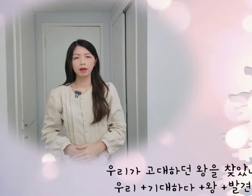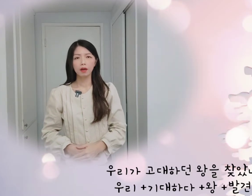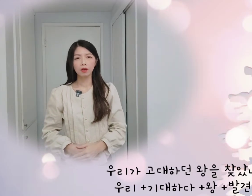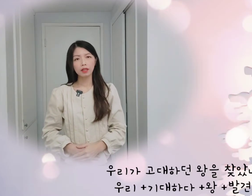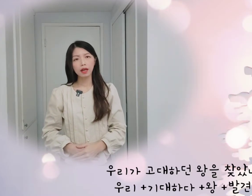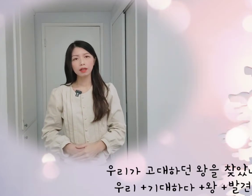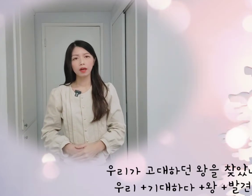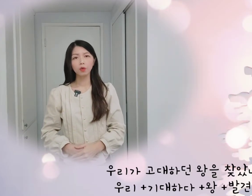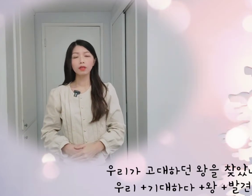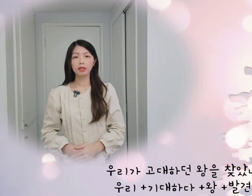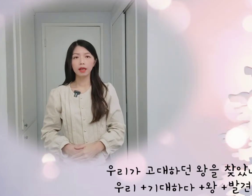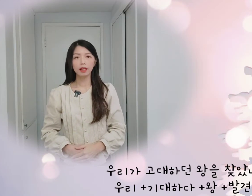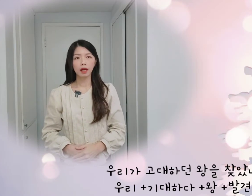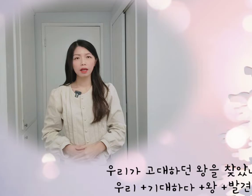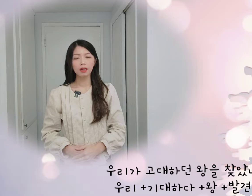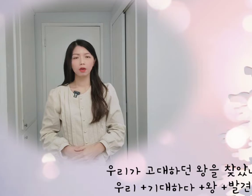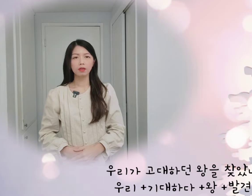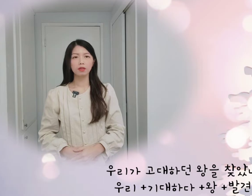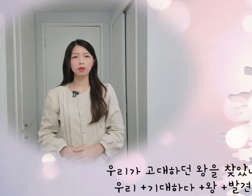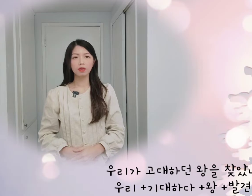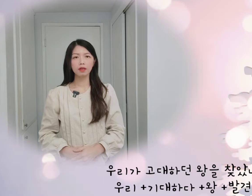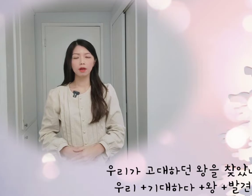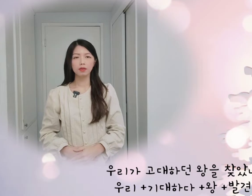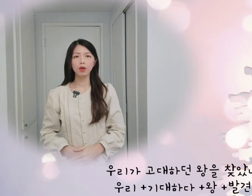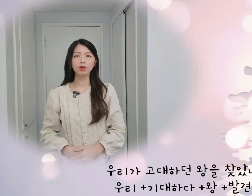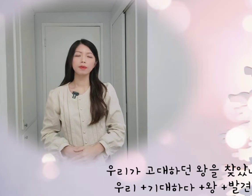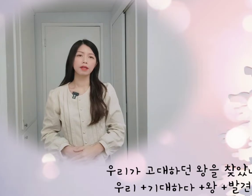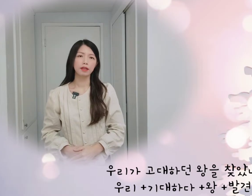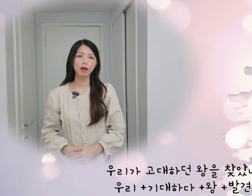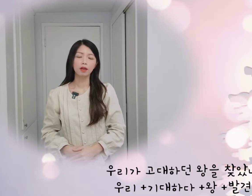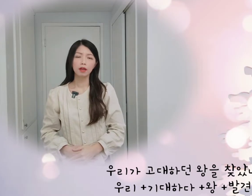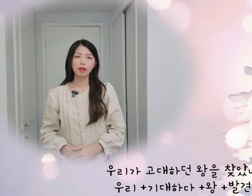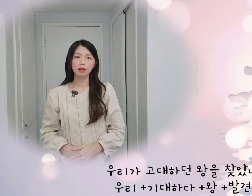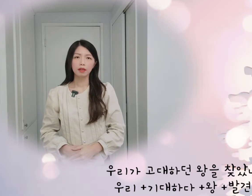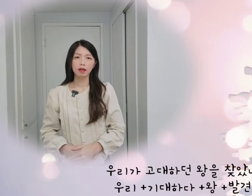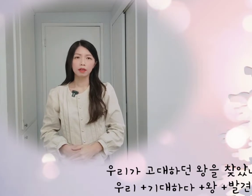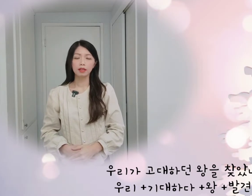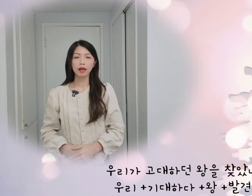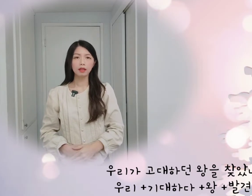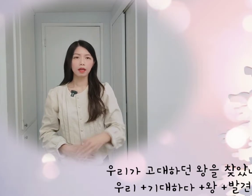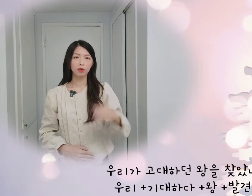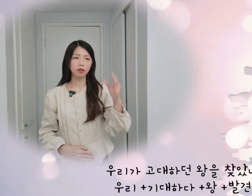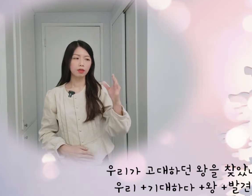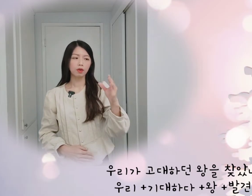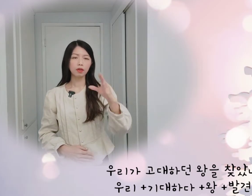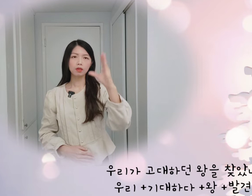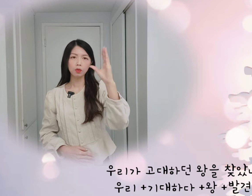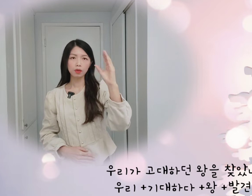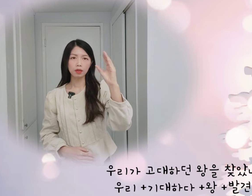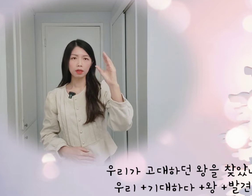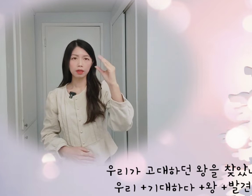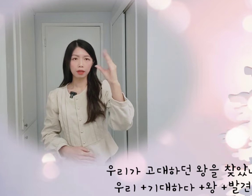고대하던, 기다리다 혹은 기대하다 이런 뜻의 수어를 사용하시면 되는데요. 일단 기대하다라고 한 뜻의